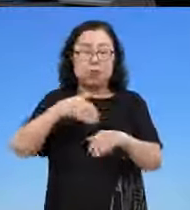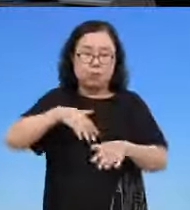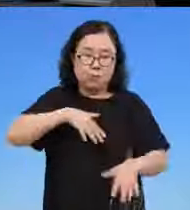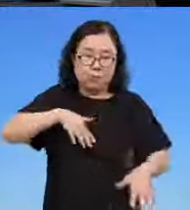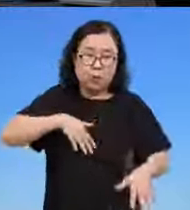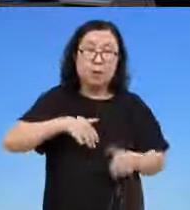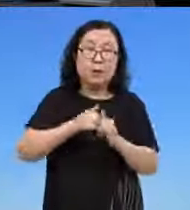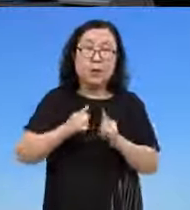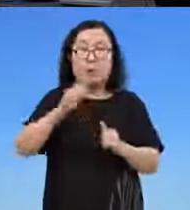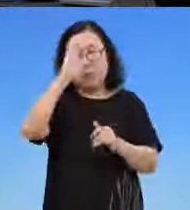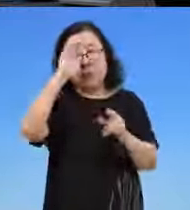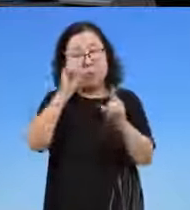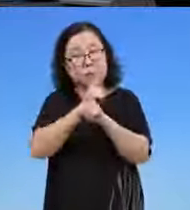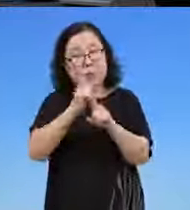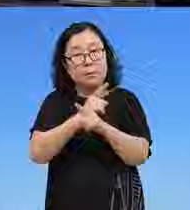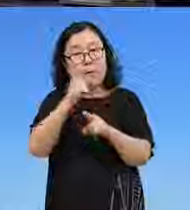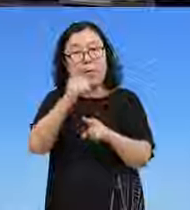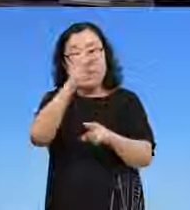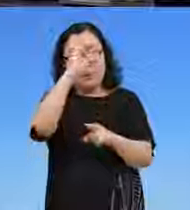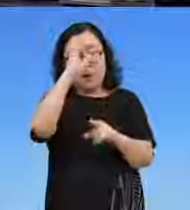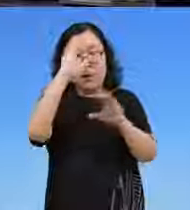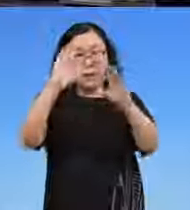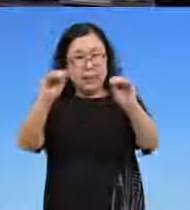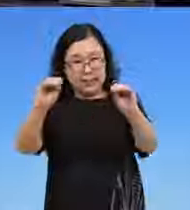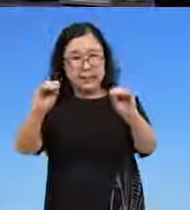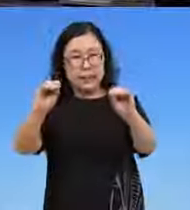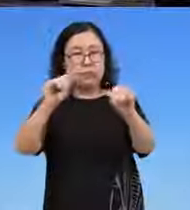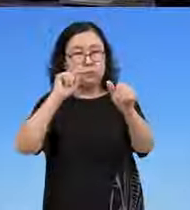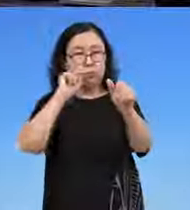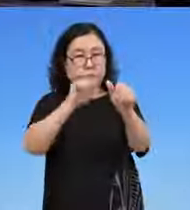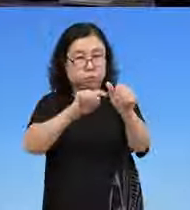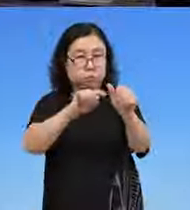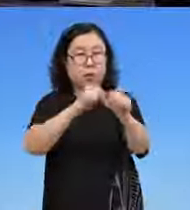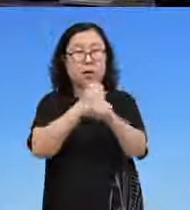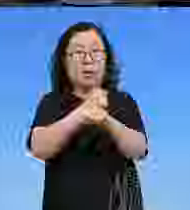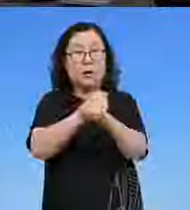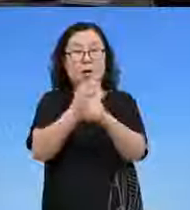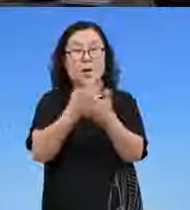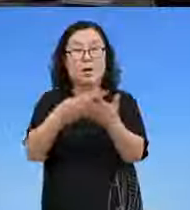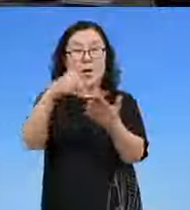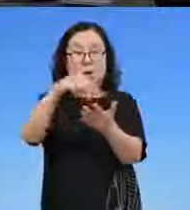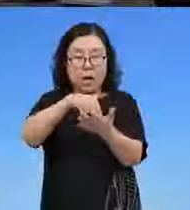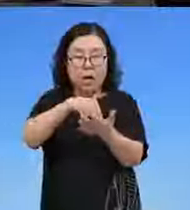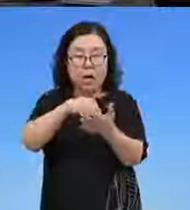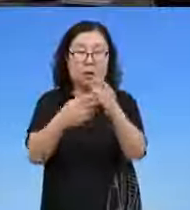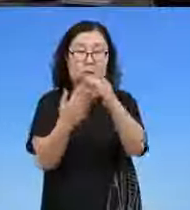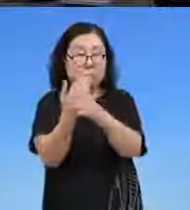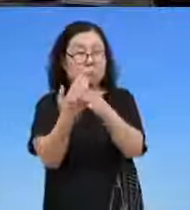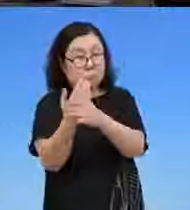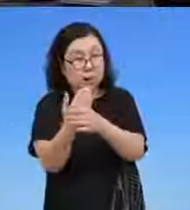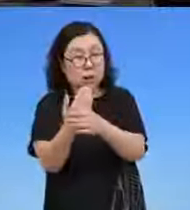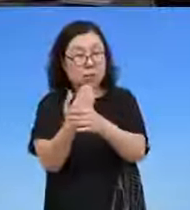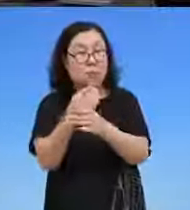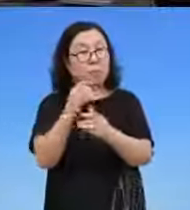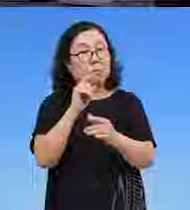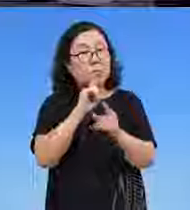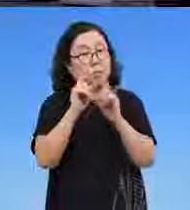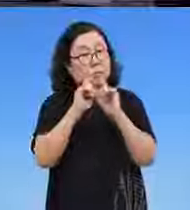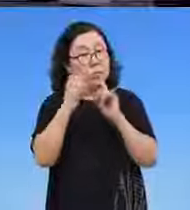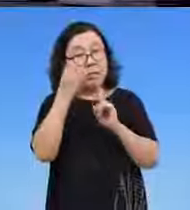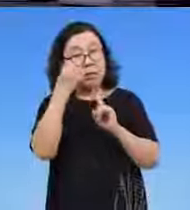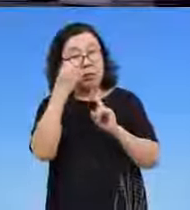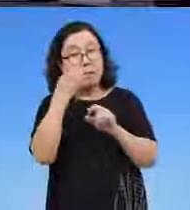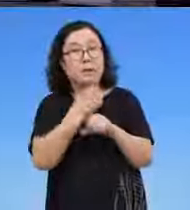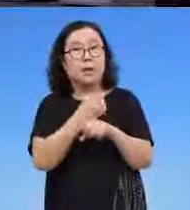지금 중풍병자를 고쳐주는 상황이라면 네 병이 나았느니라, 이제 일어날 힘이 생겼느니라, 뭐 이렇게 가야 되는 거